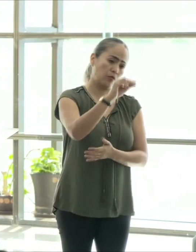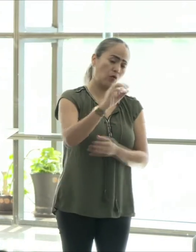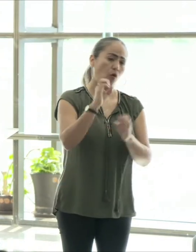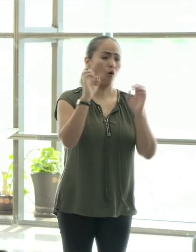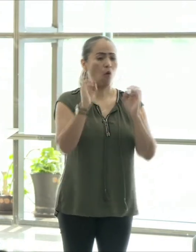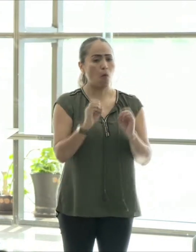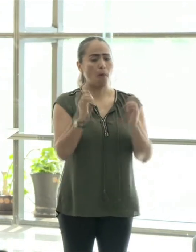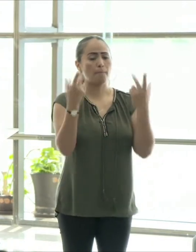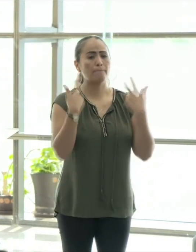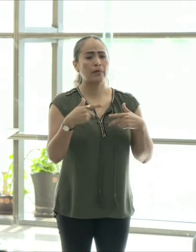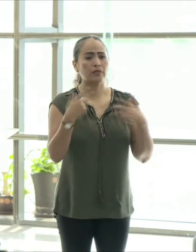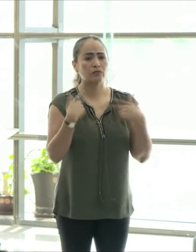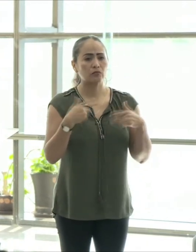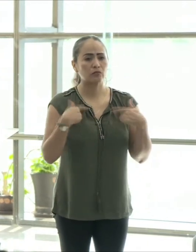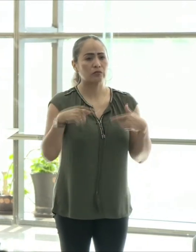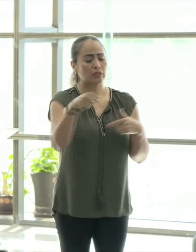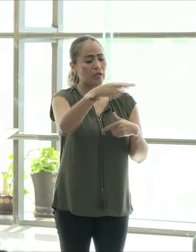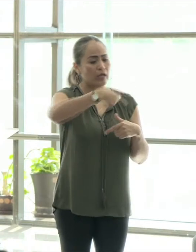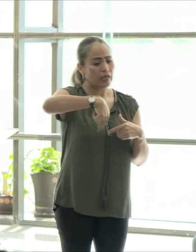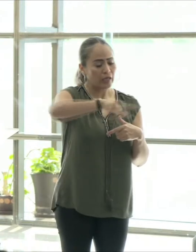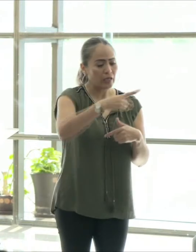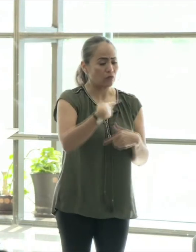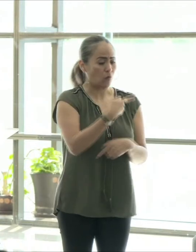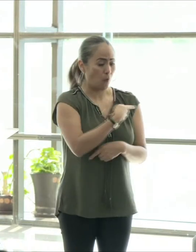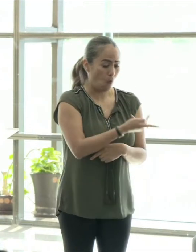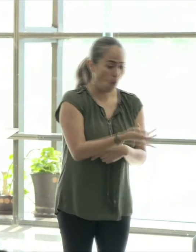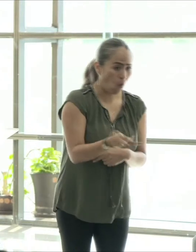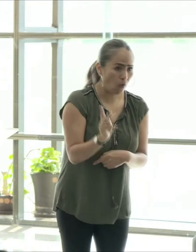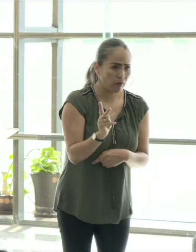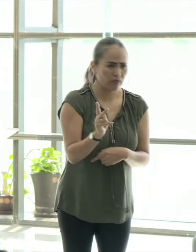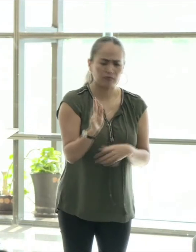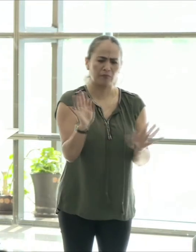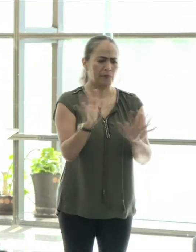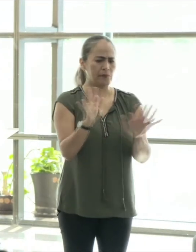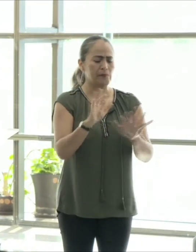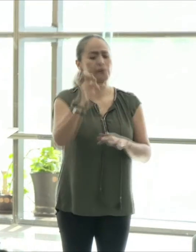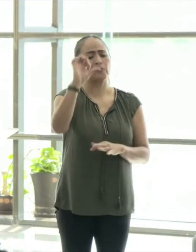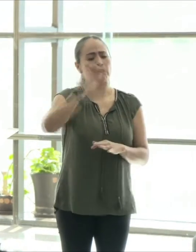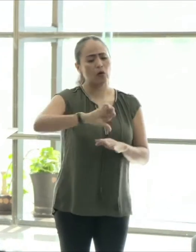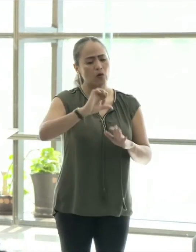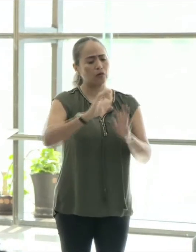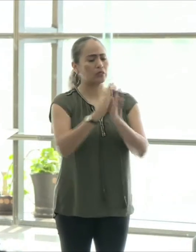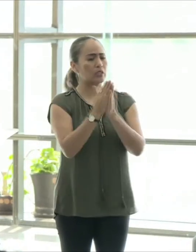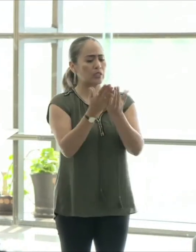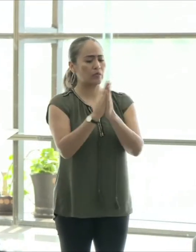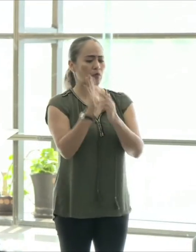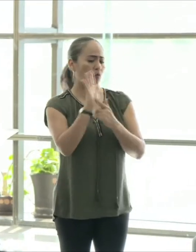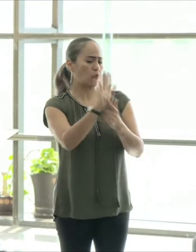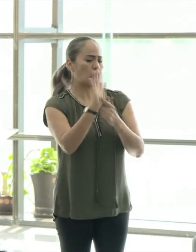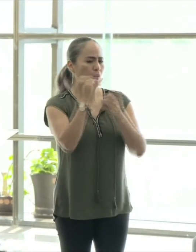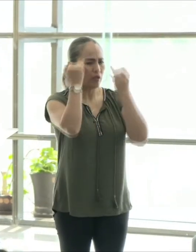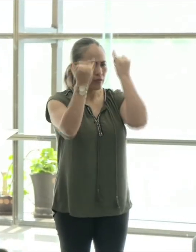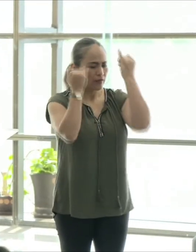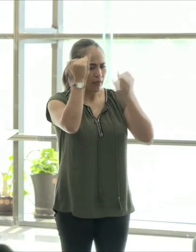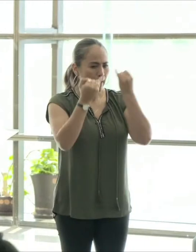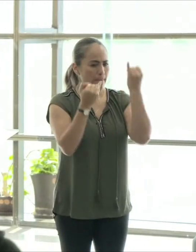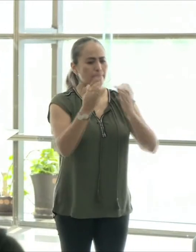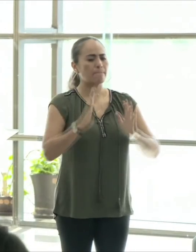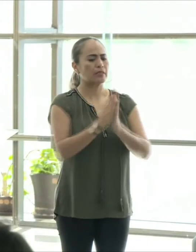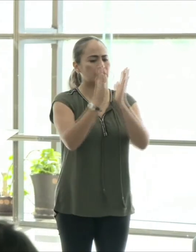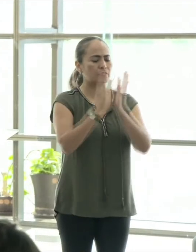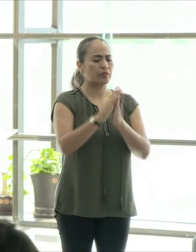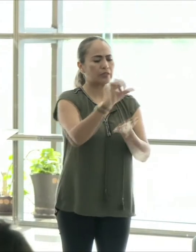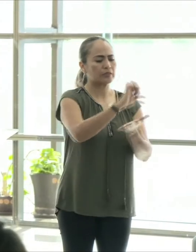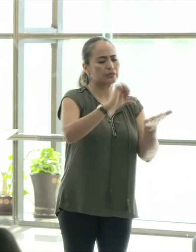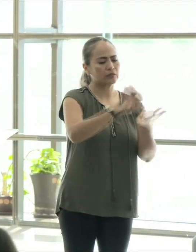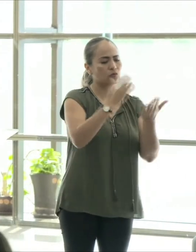a las personas que viven en pobreza y en el trabajo de hoy Déjenme decirles que también participaron los centros de estudio de la cámara